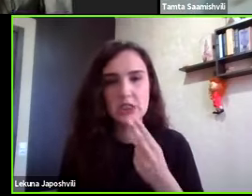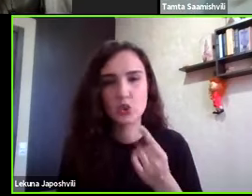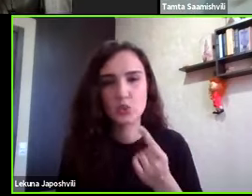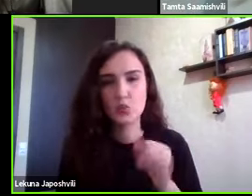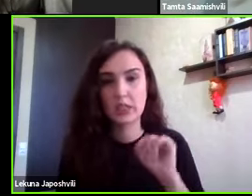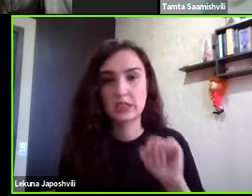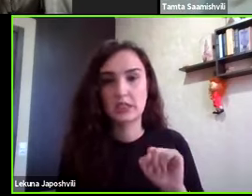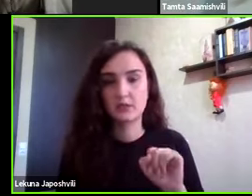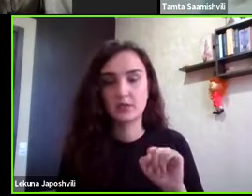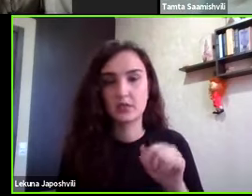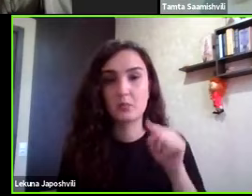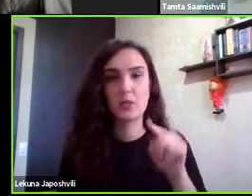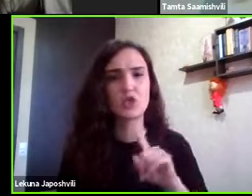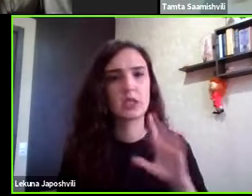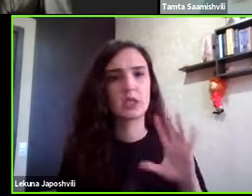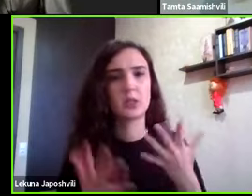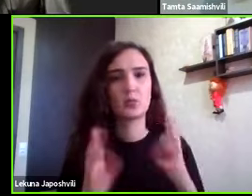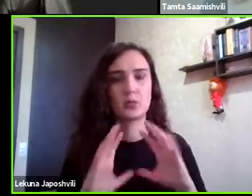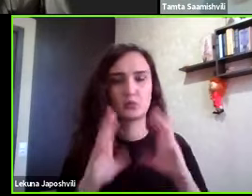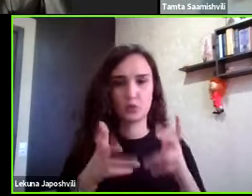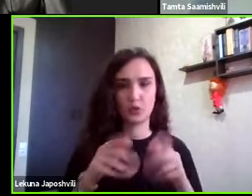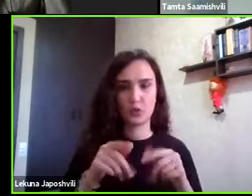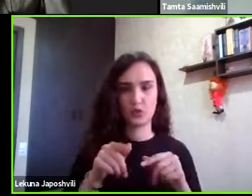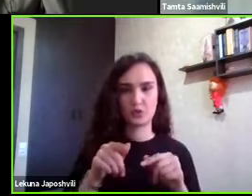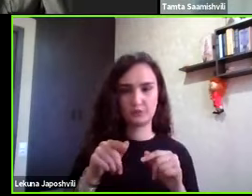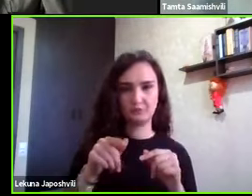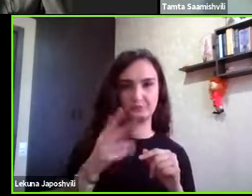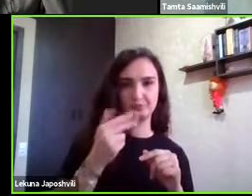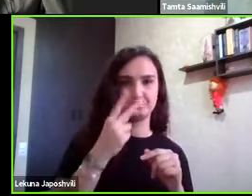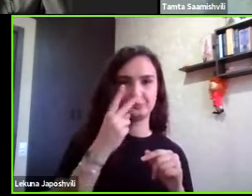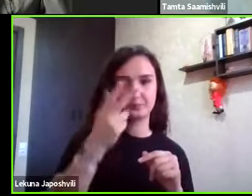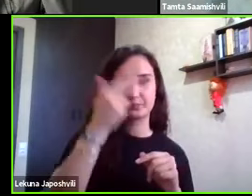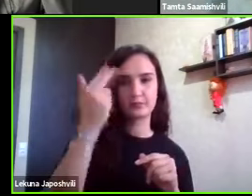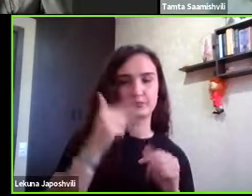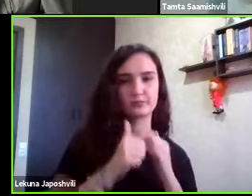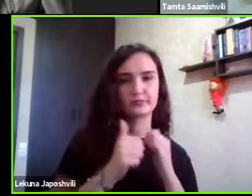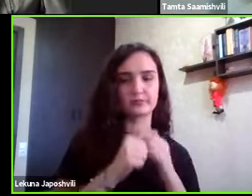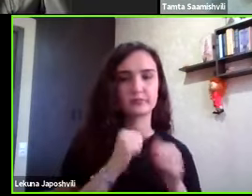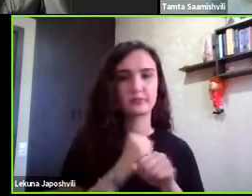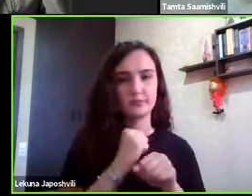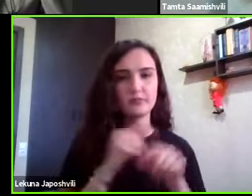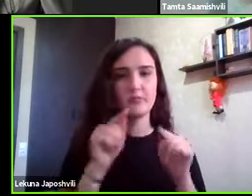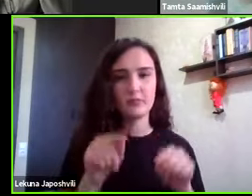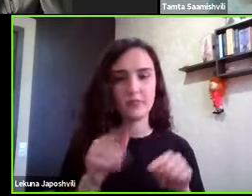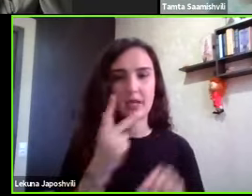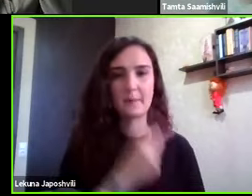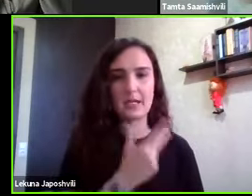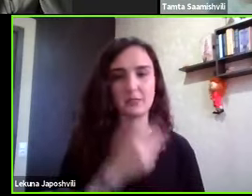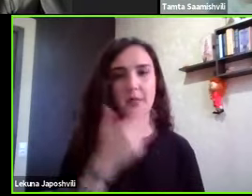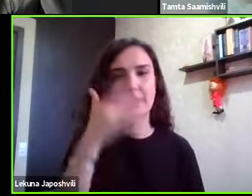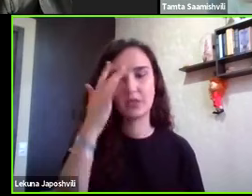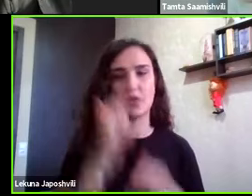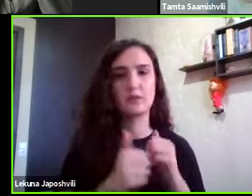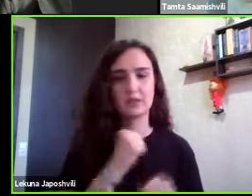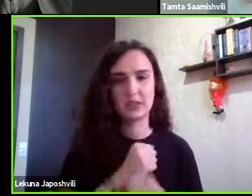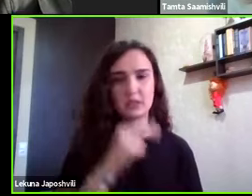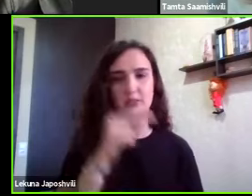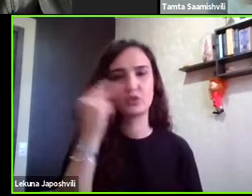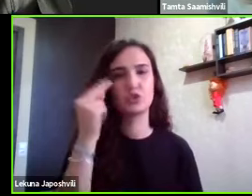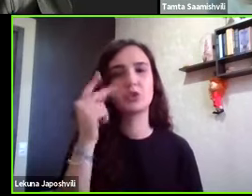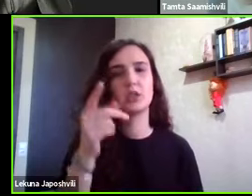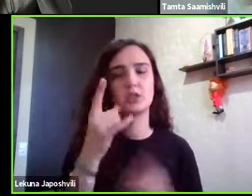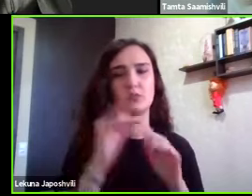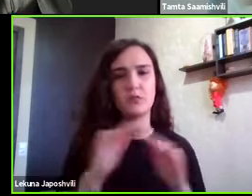იცავდეს, მაშინ რა ხდებოდა მსოფლიოში? ხო ნახეთ, იტალია ყოველთვის აკეთებს ამაცრებს, ამერიკა ყოველთვის აკეთებს, ჩინეთი